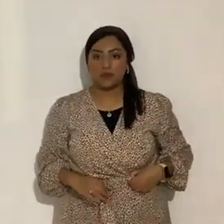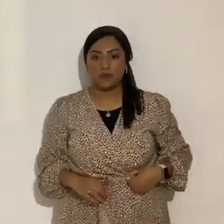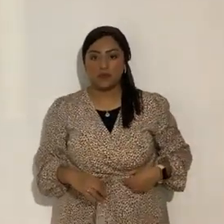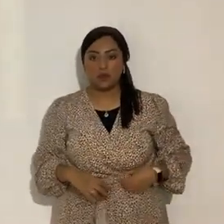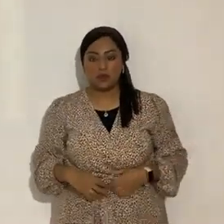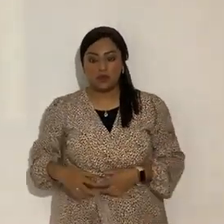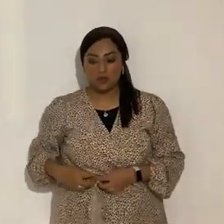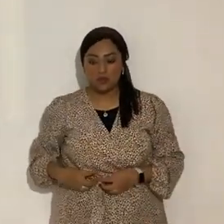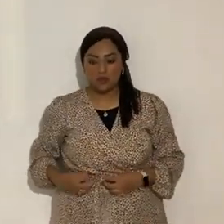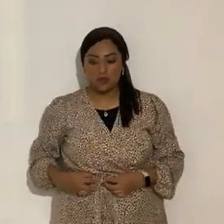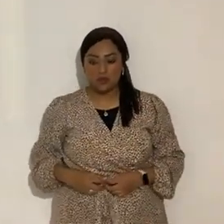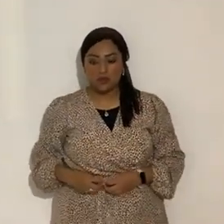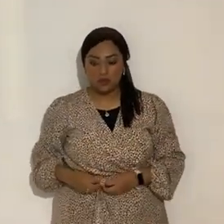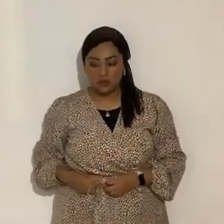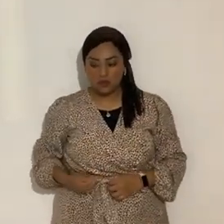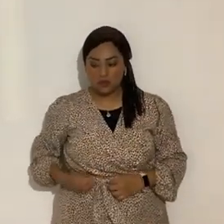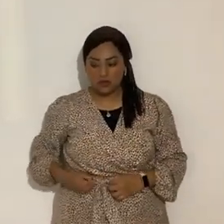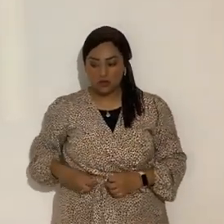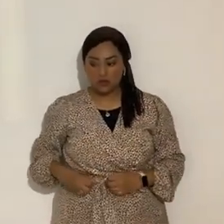no se espanten. No.